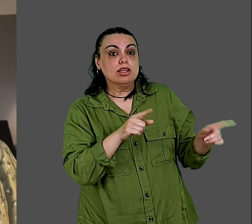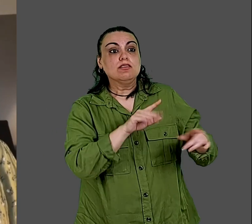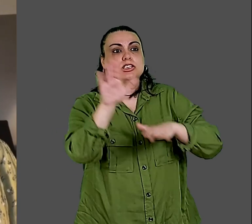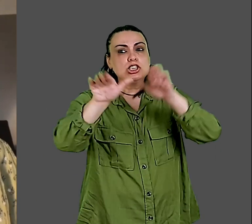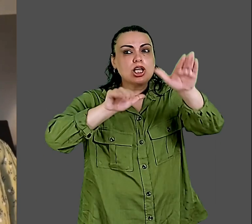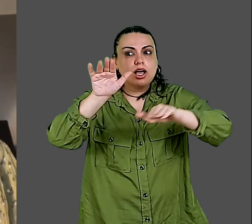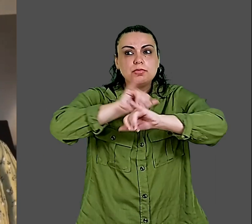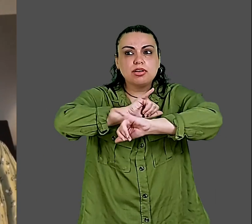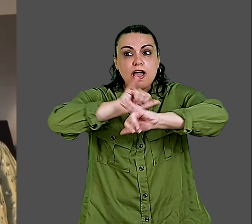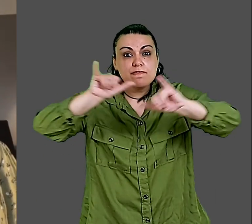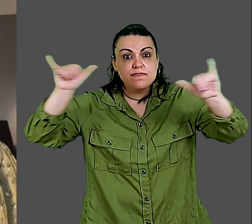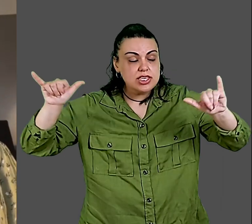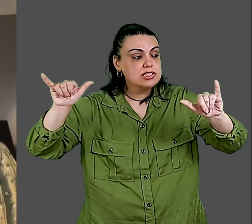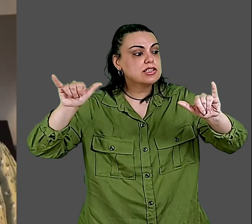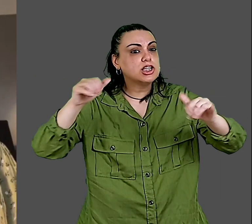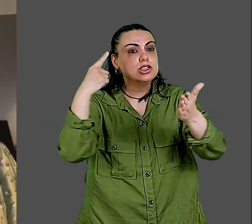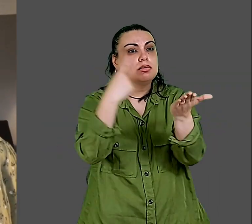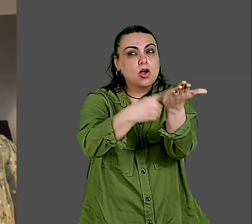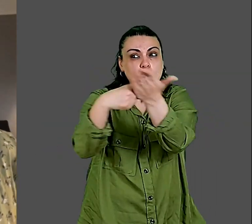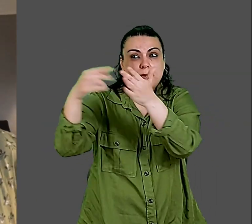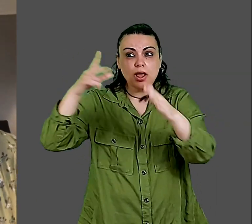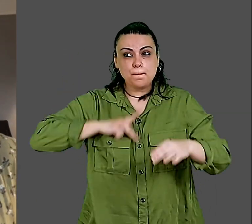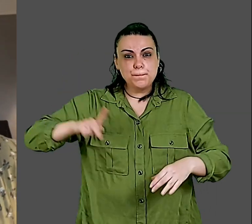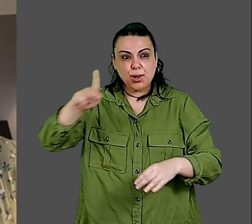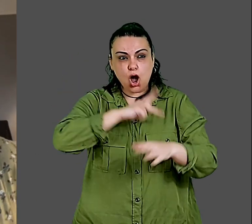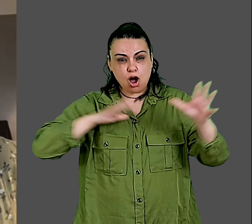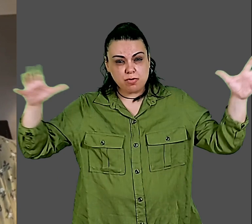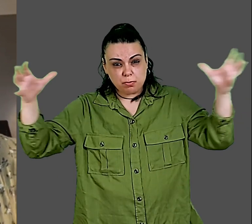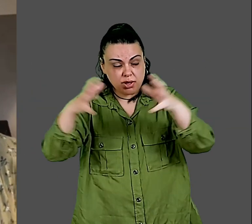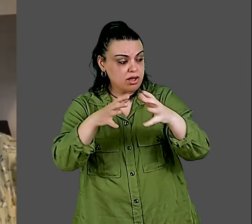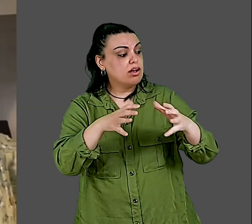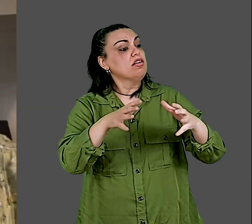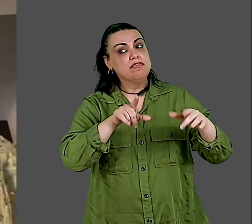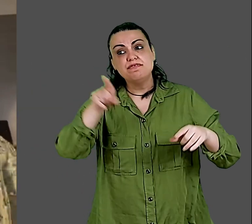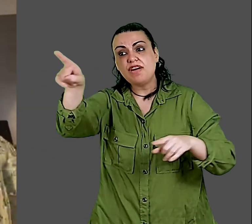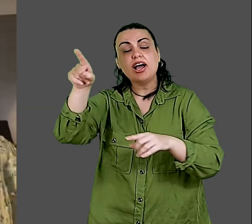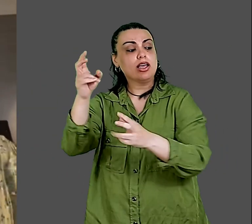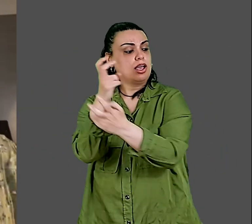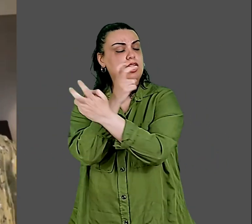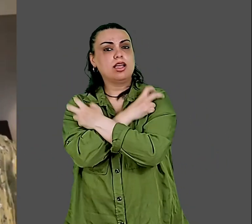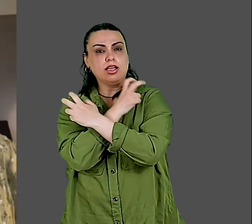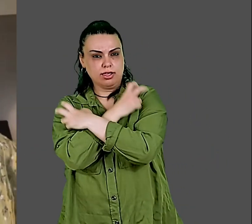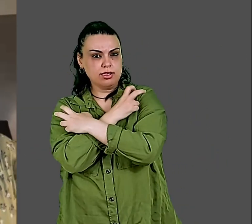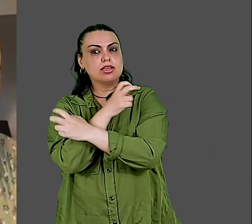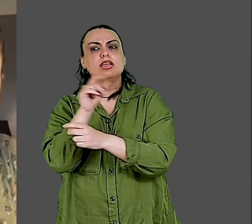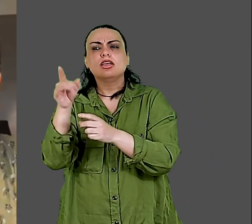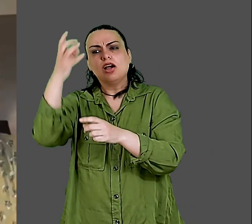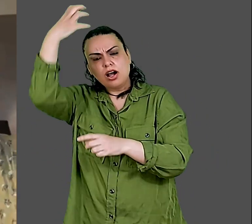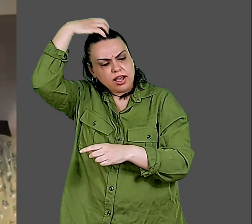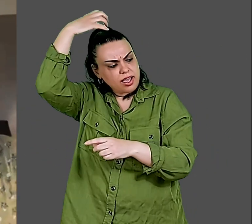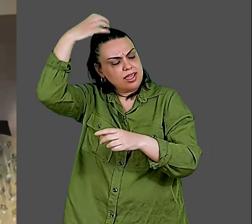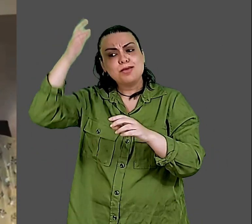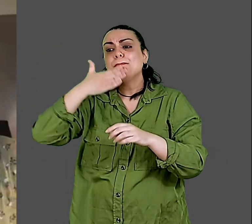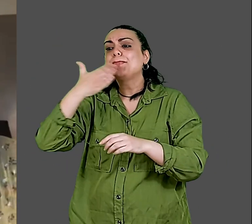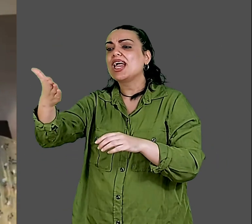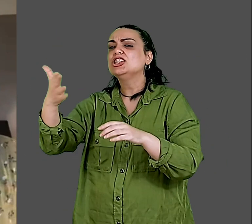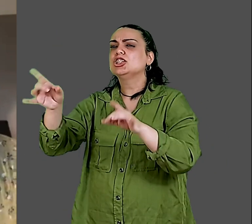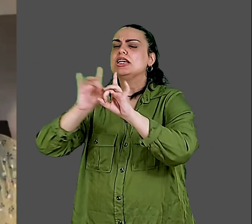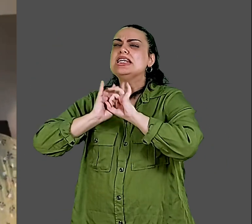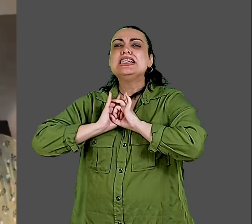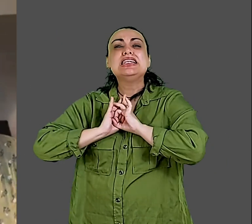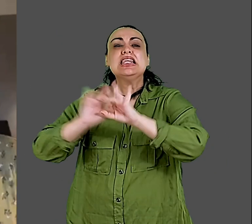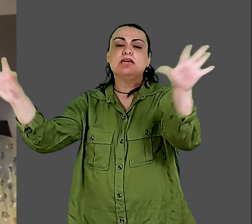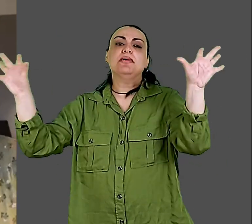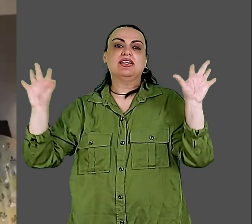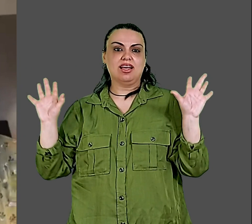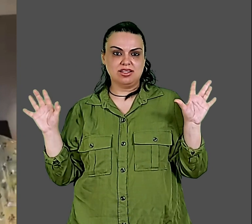terceiro, você vai juntar os anciãos, e o plano é esse. Junta meu povo, vai até Faraó, e começa a dizer, para ele liberar a gente,